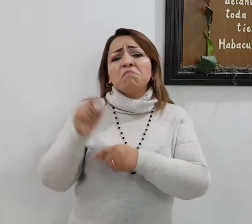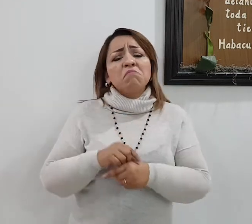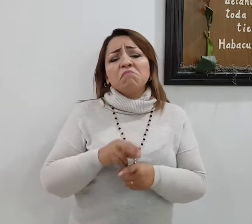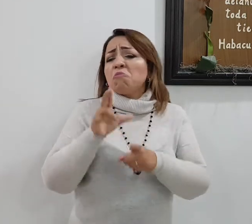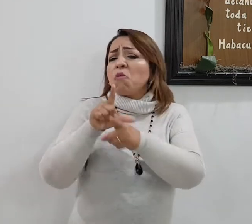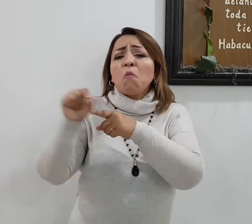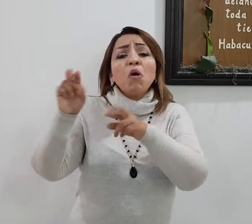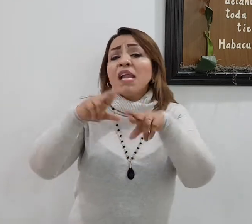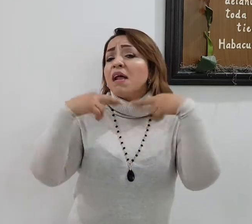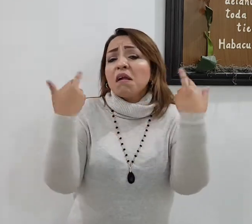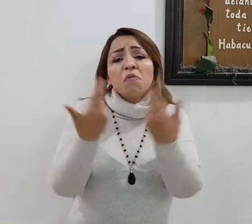reunión,